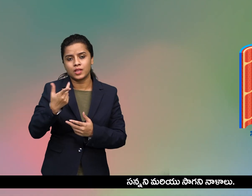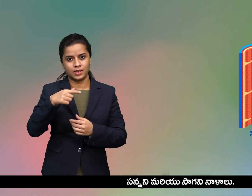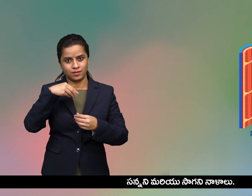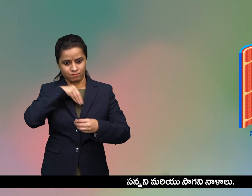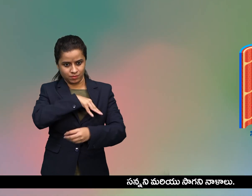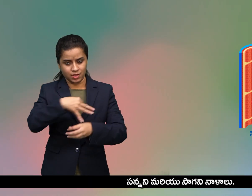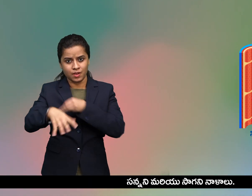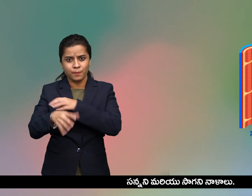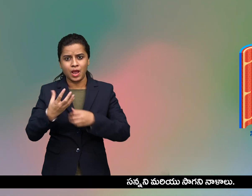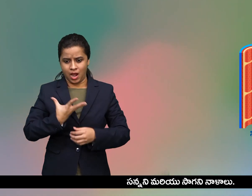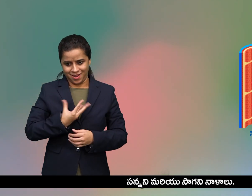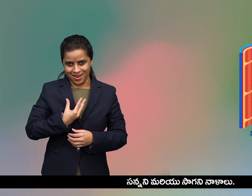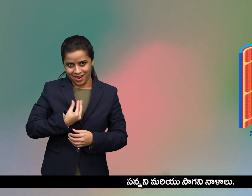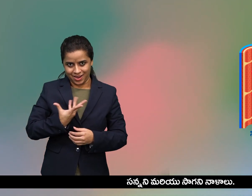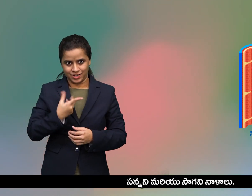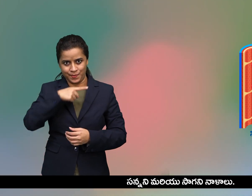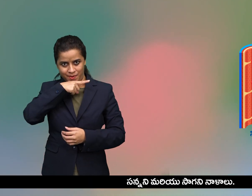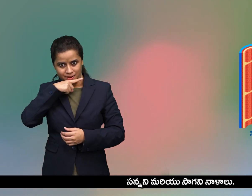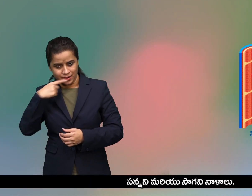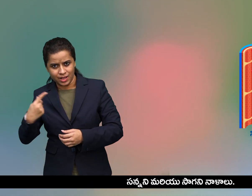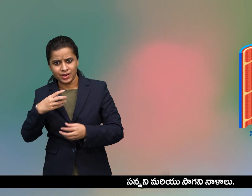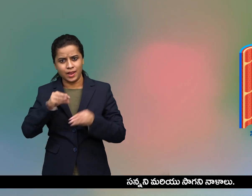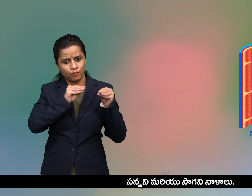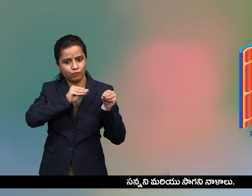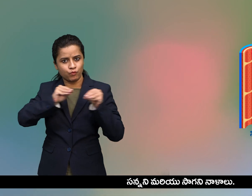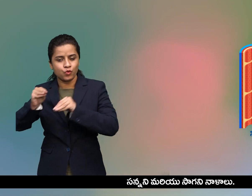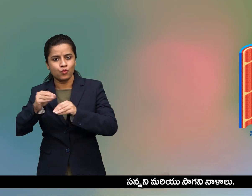సన్నని మరియు సాగని నాళాలు.